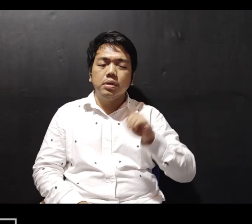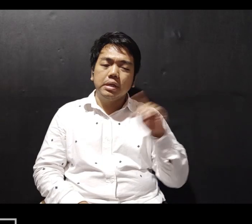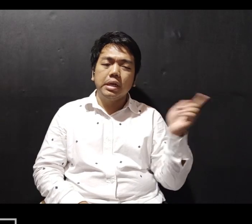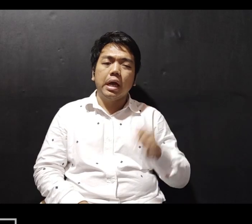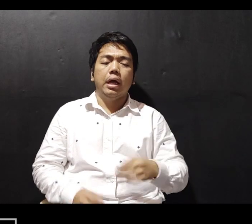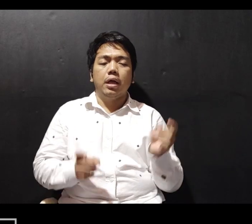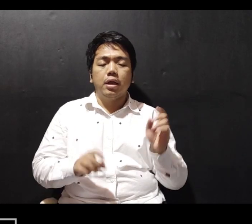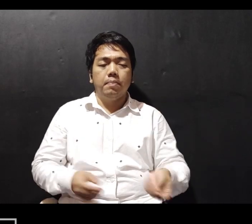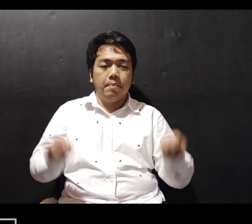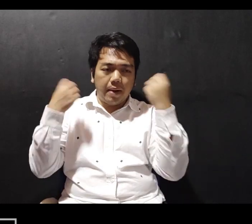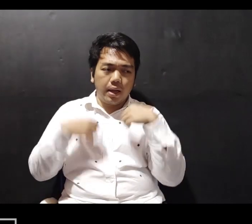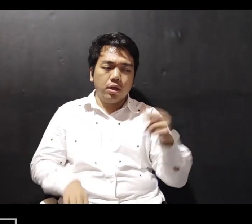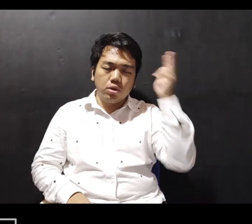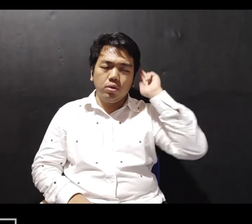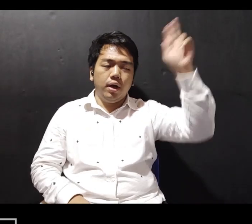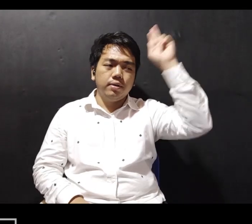orang Israel keluar dari Mesir.